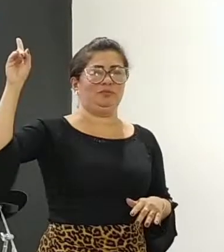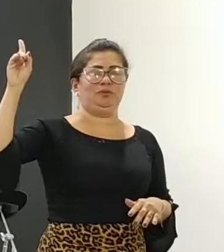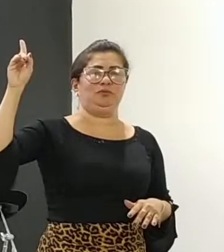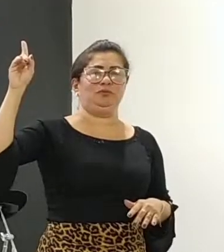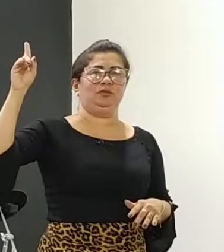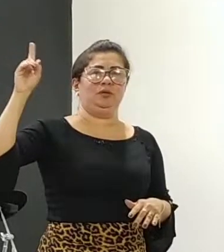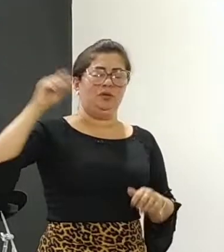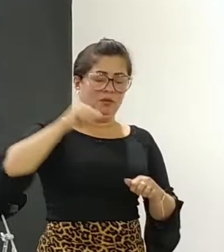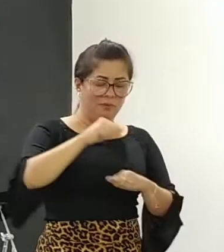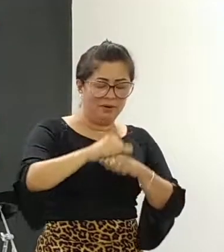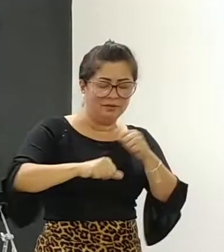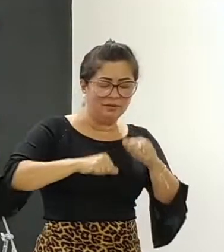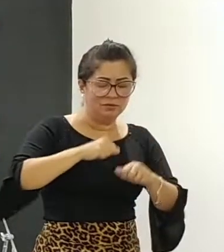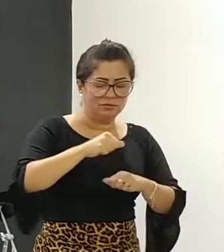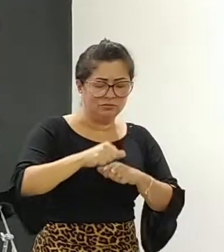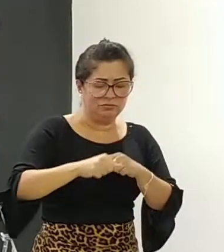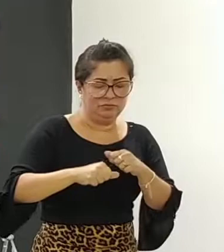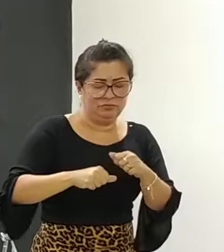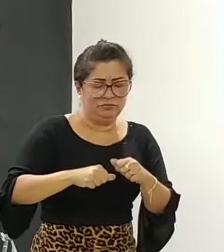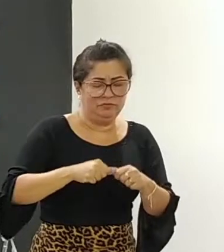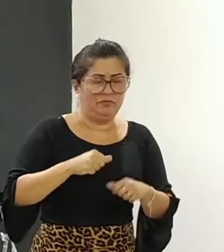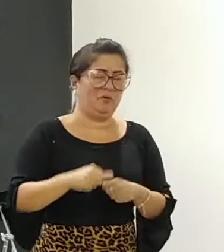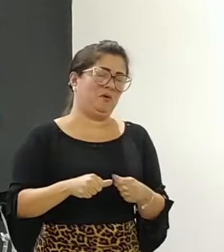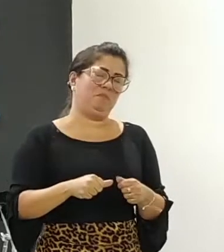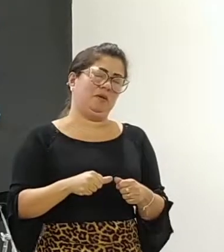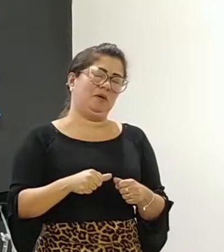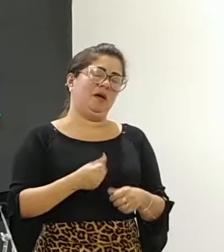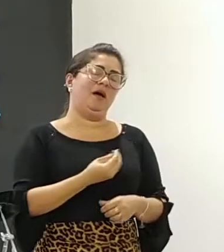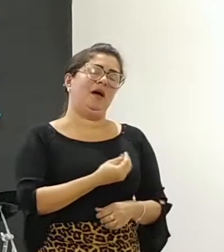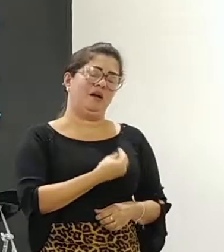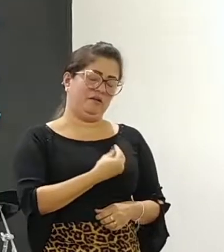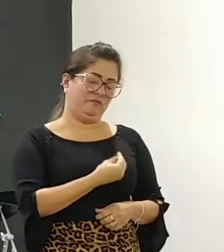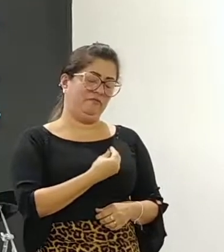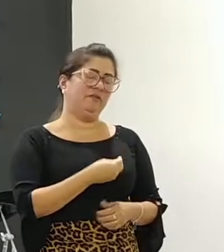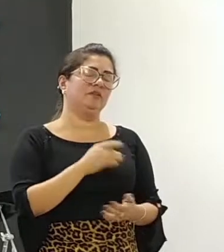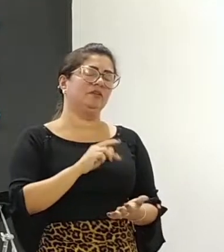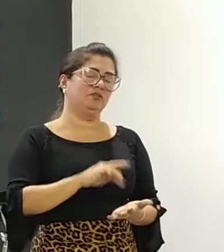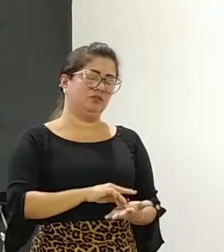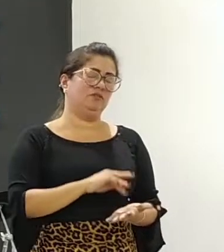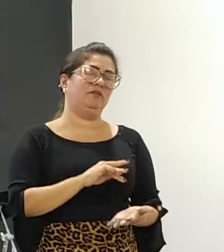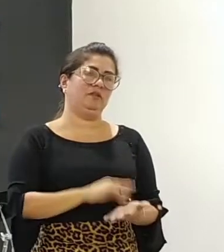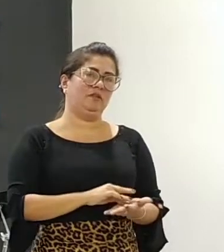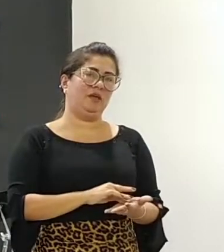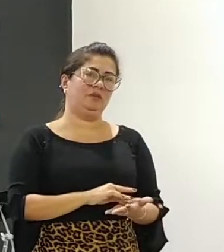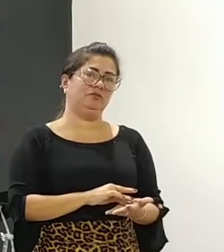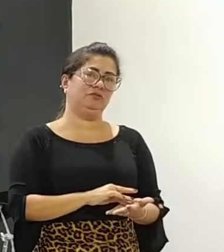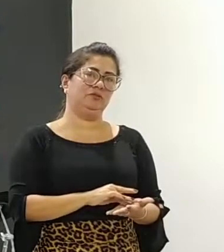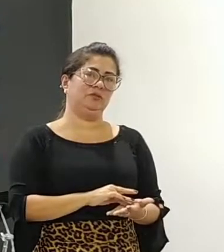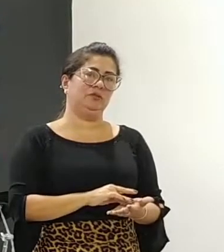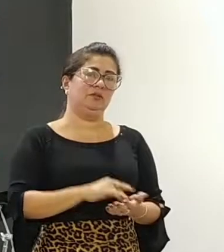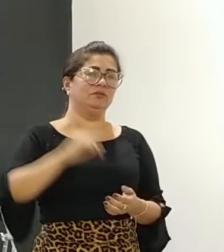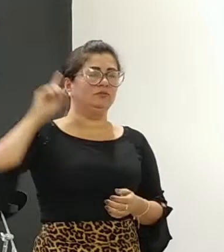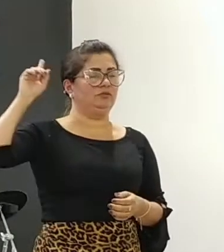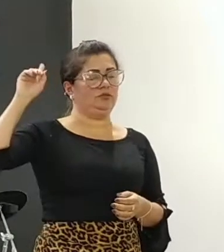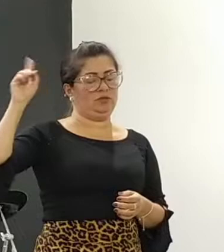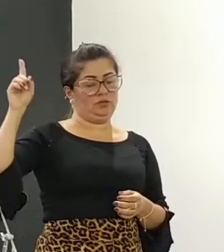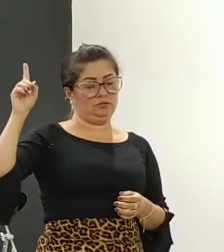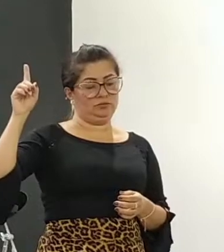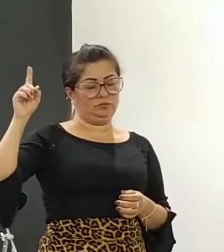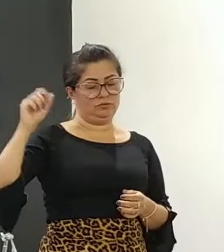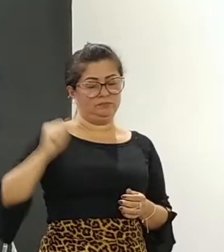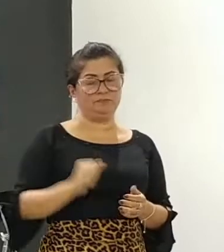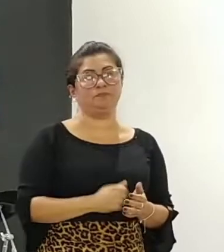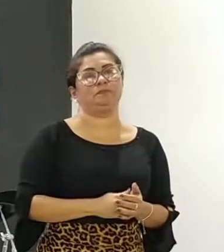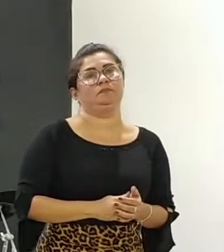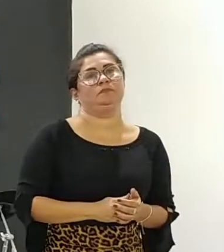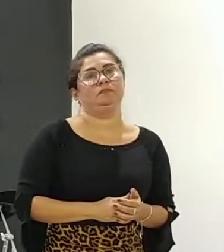ela vai mudar a tua percepção de Deus, de quem é Deus. Amém? E dito